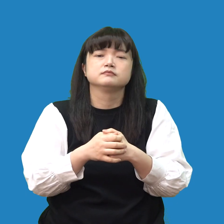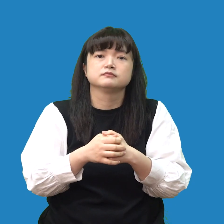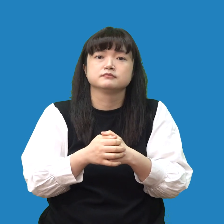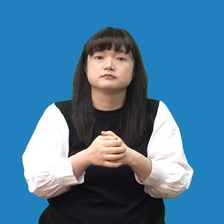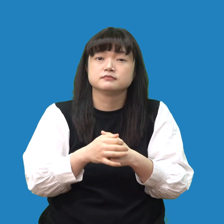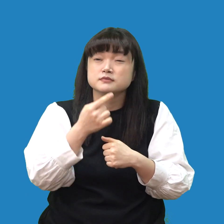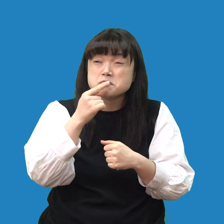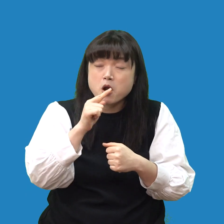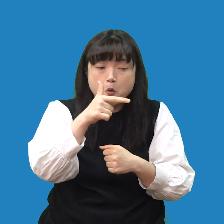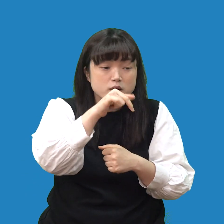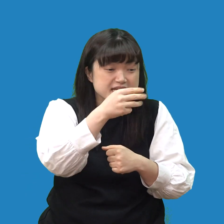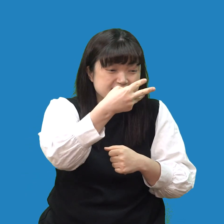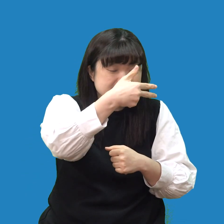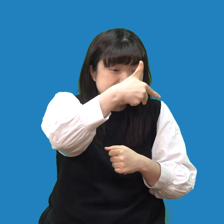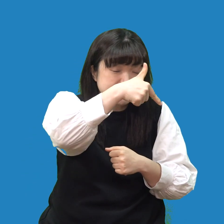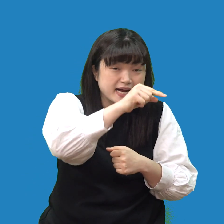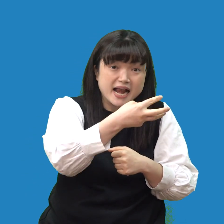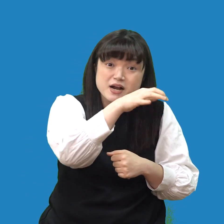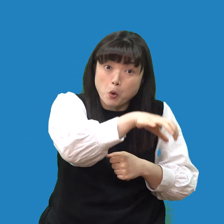그러니까 이 길갈에는